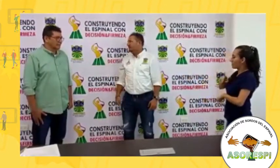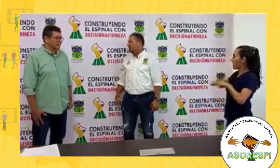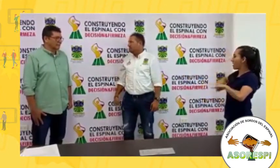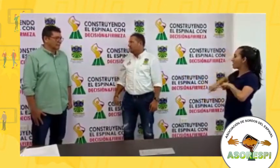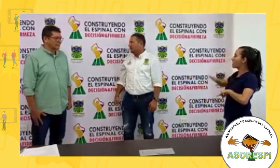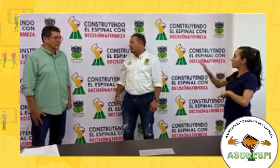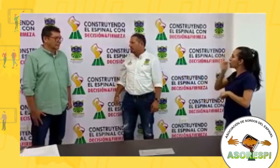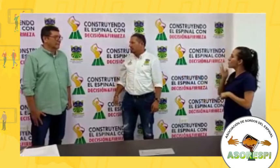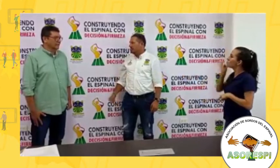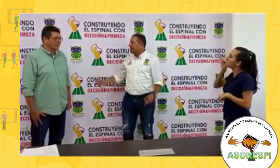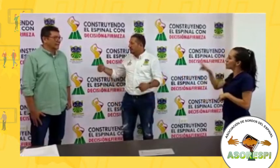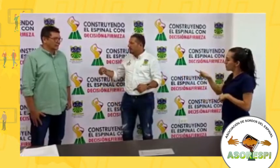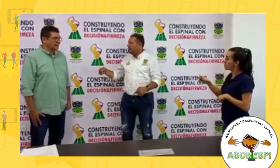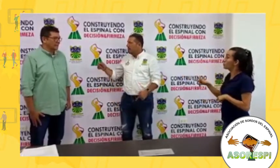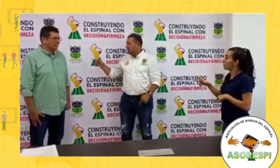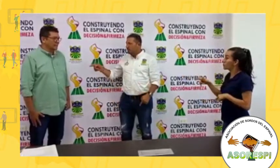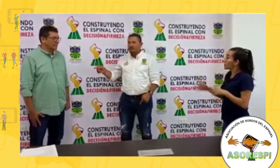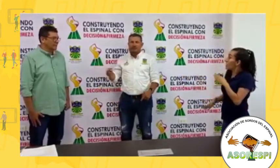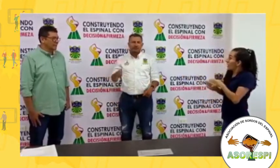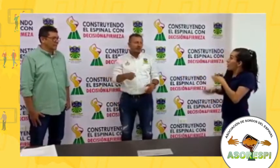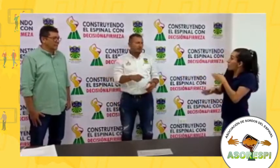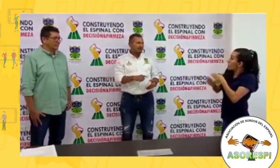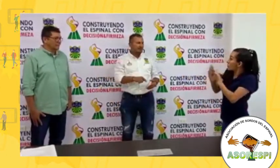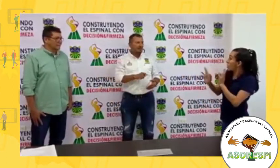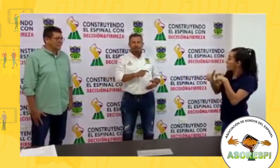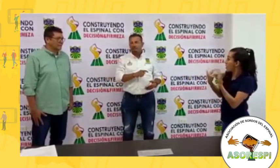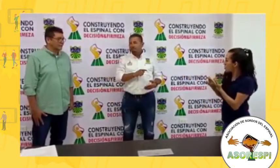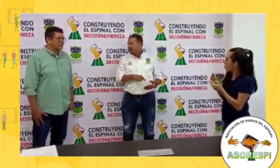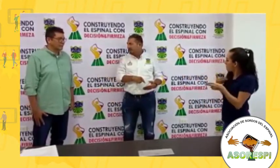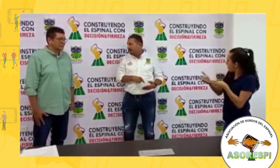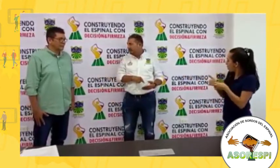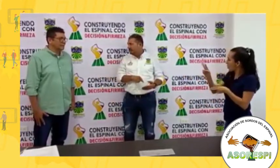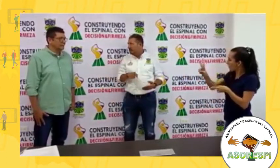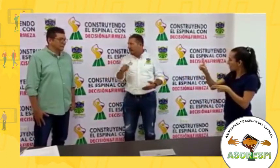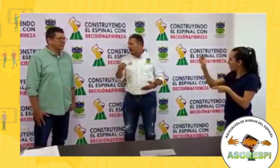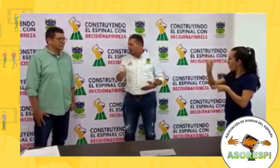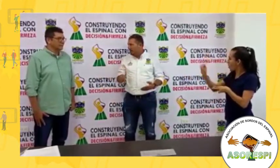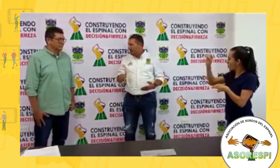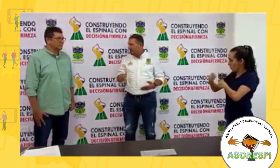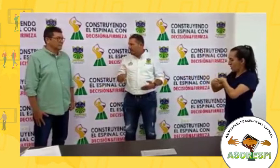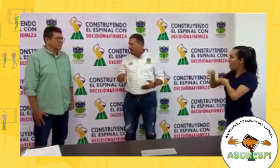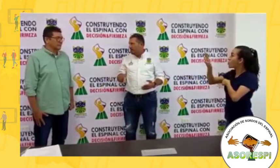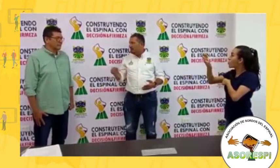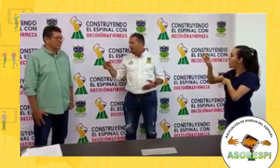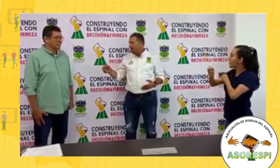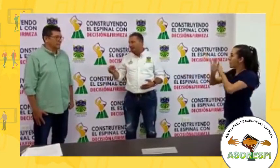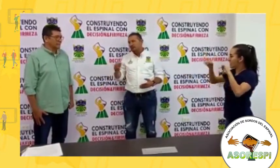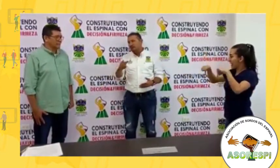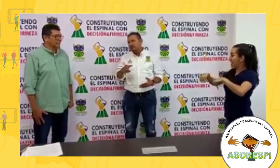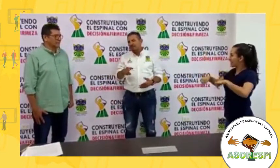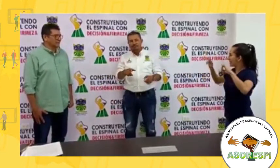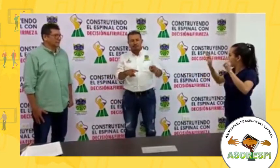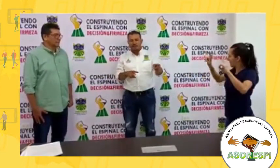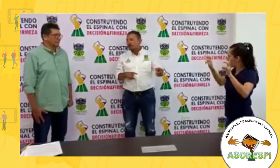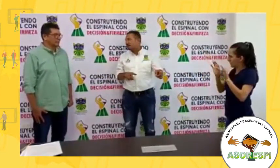administración municipal de La Espinal. Y próximamente tenemos una cita el 26 a las 9 de la mañana para hablar de